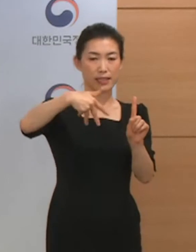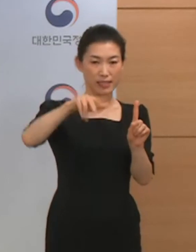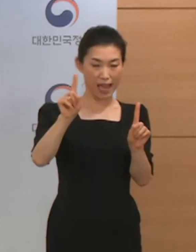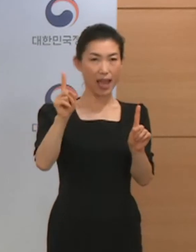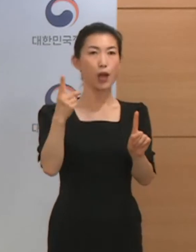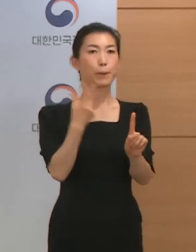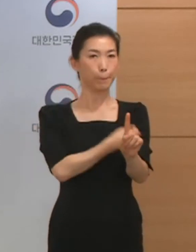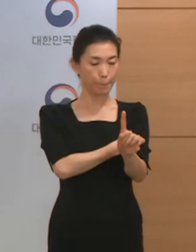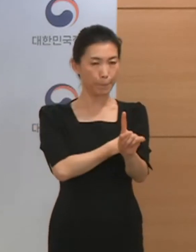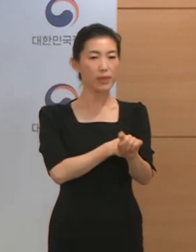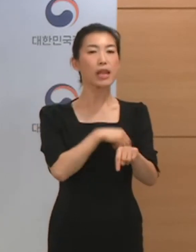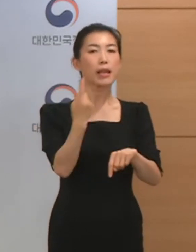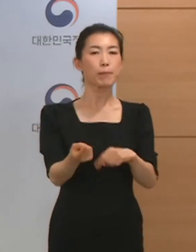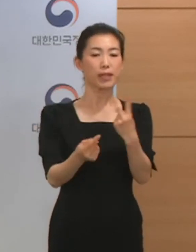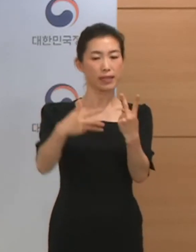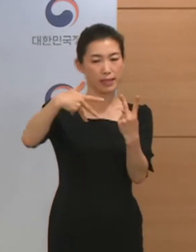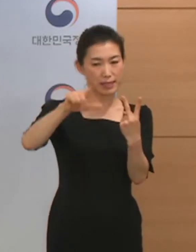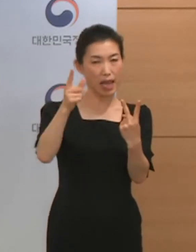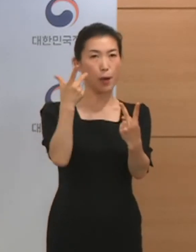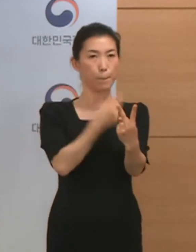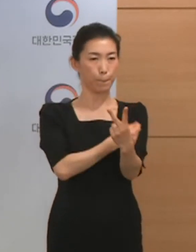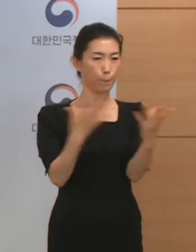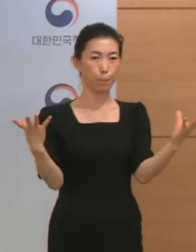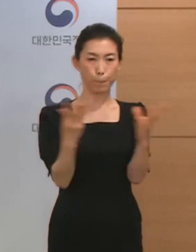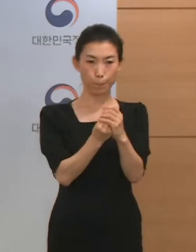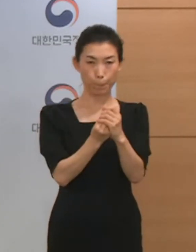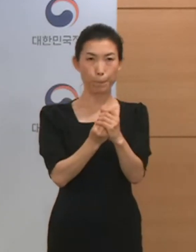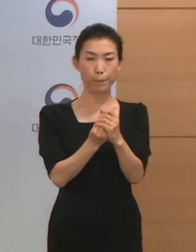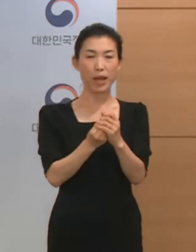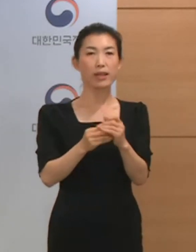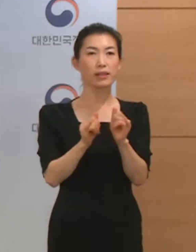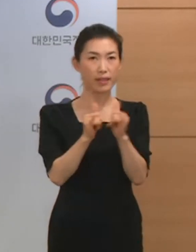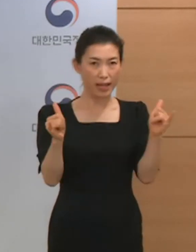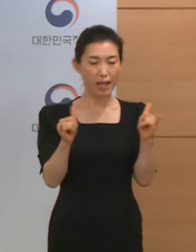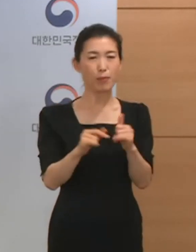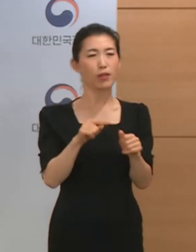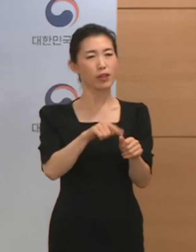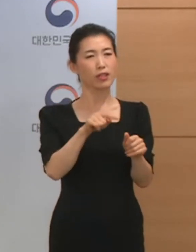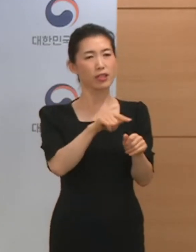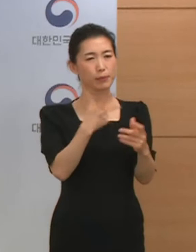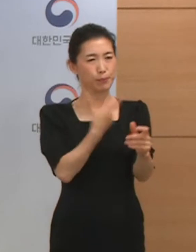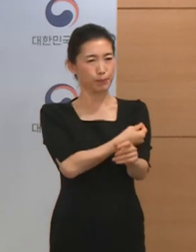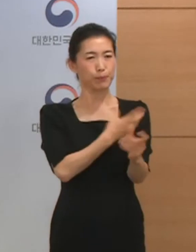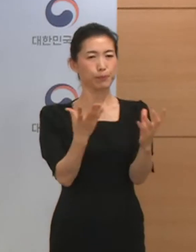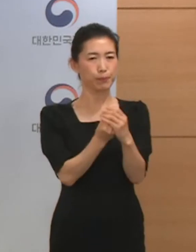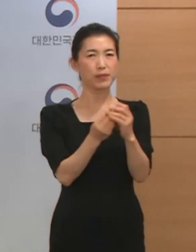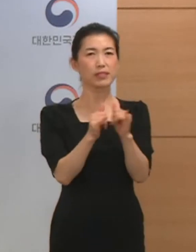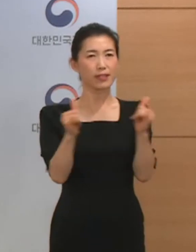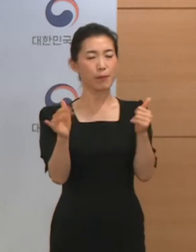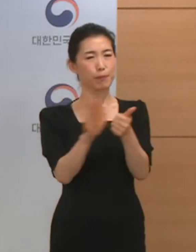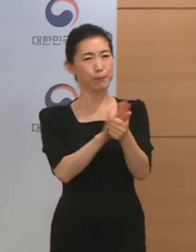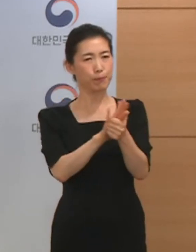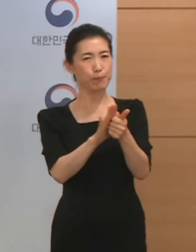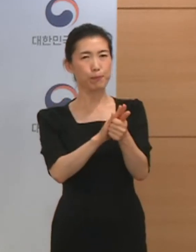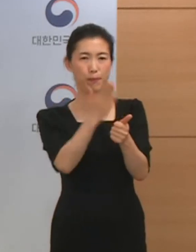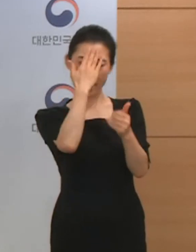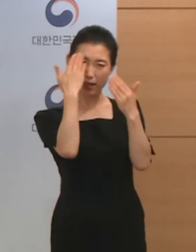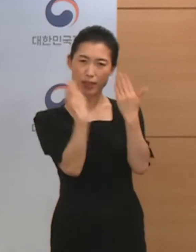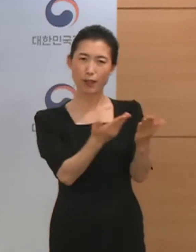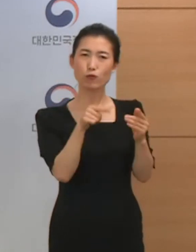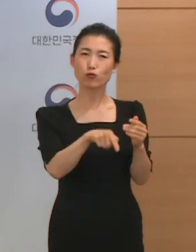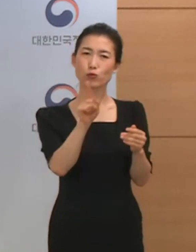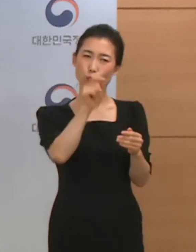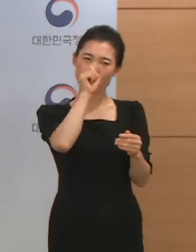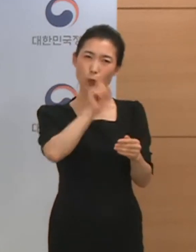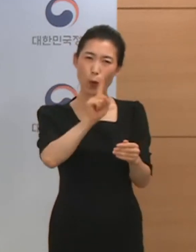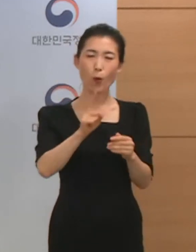그리고 2차까지 포함한 완전 접종을 한 이후에 인센티브 방안에 대해서 여러 가지 방안들을 논의하고 있고